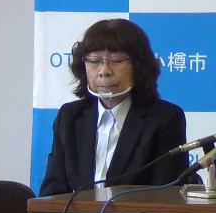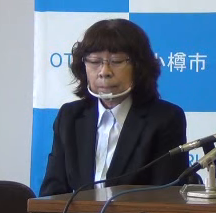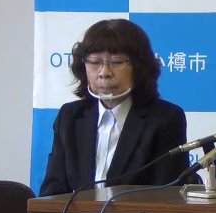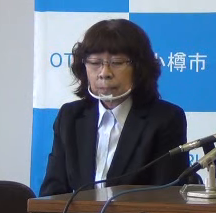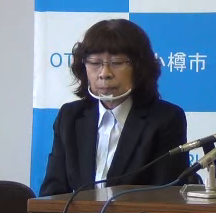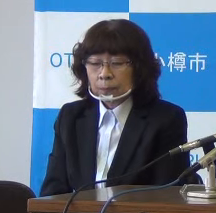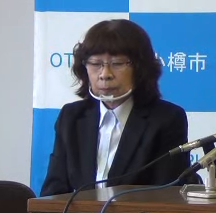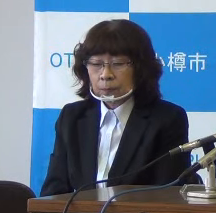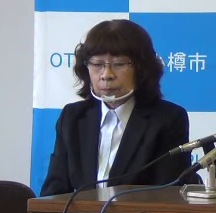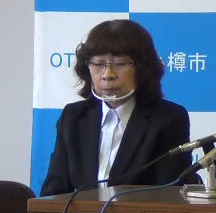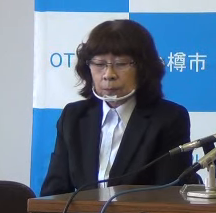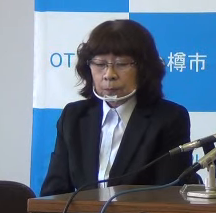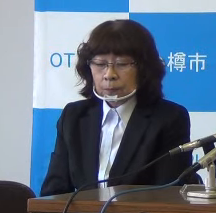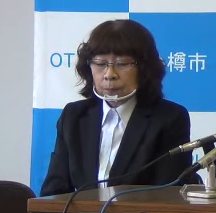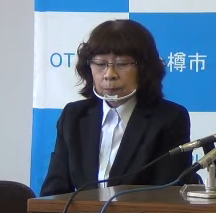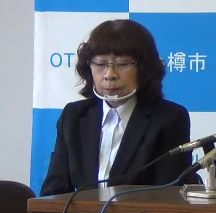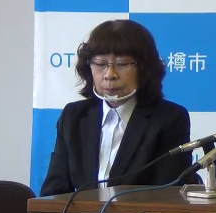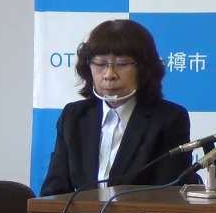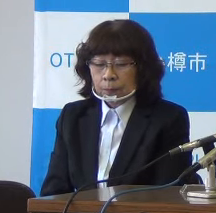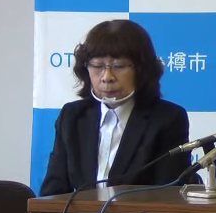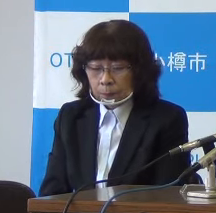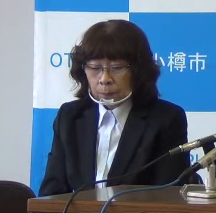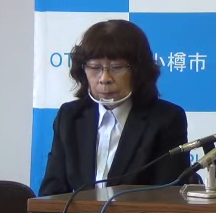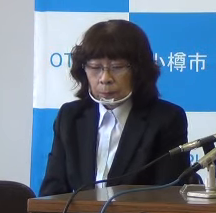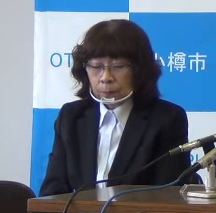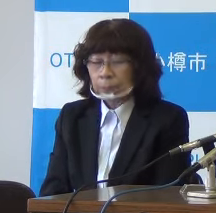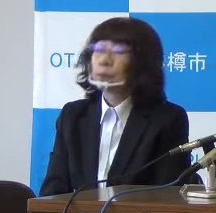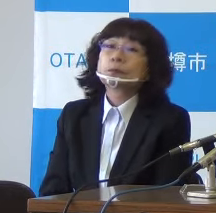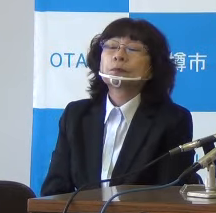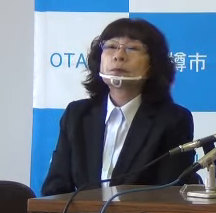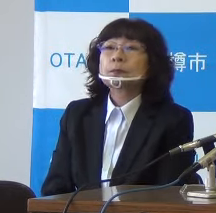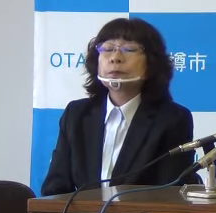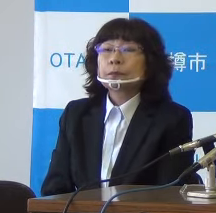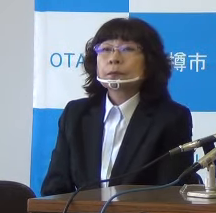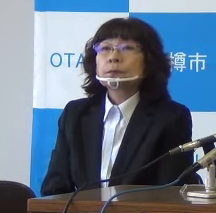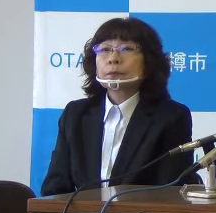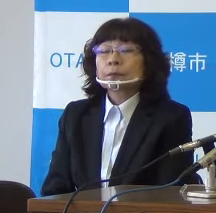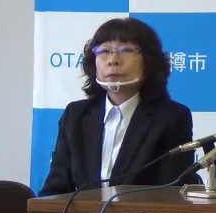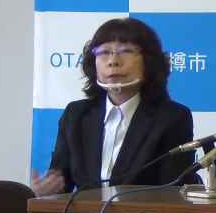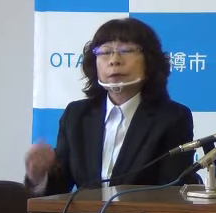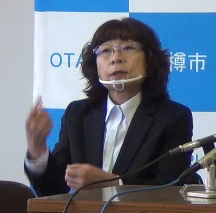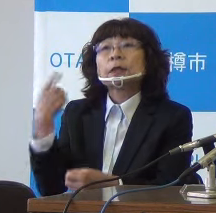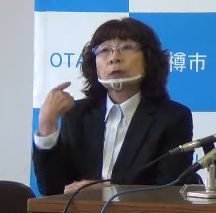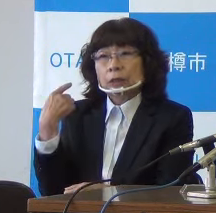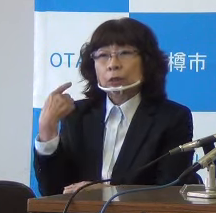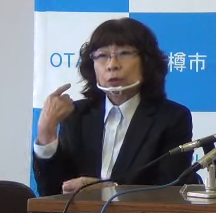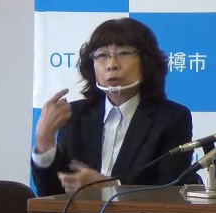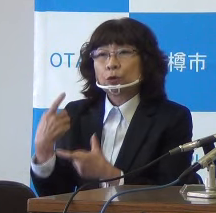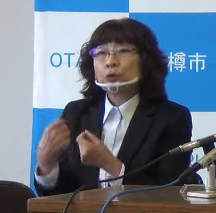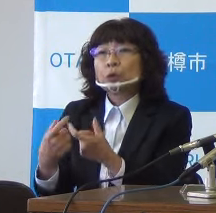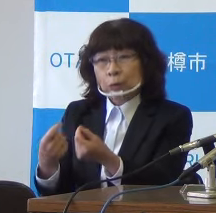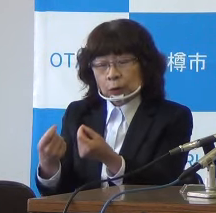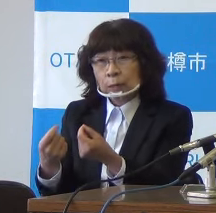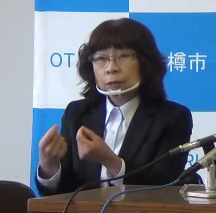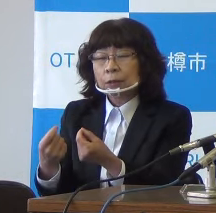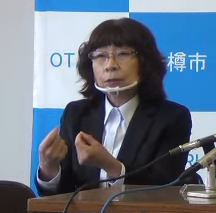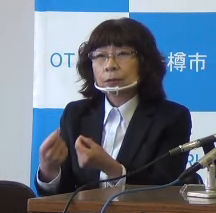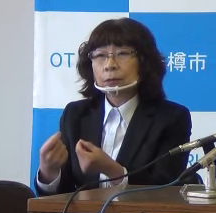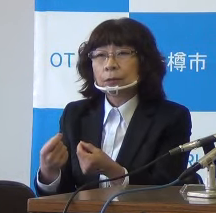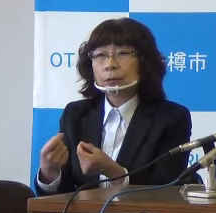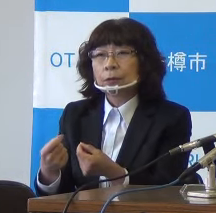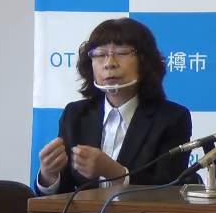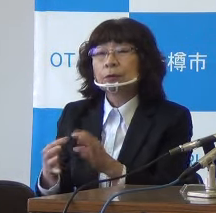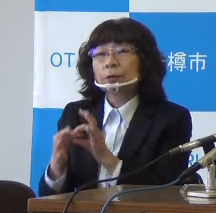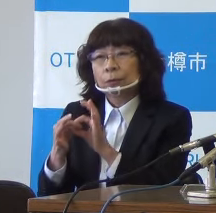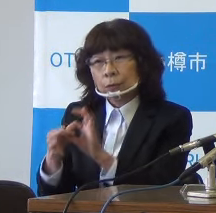からご説明申し上げます。市長よろしくお願いいたします。 はい、昨日に引き続きまして連日